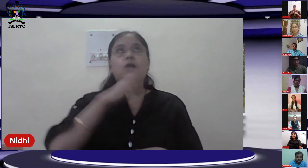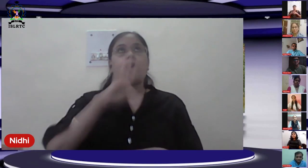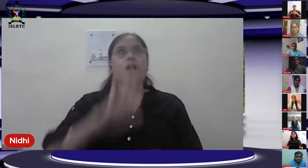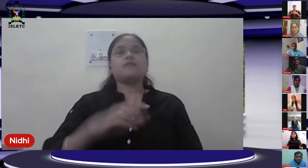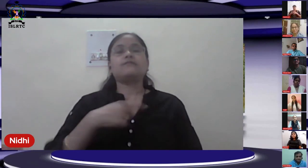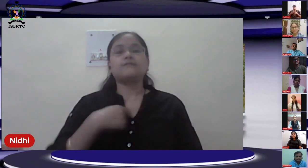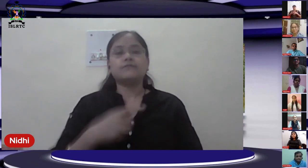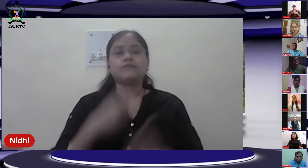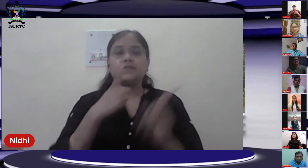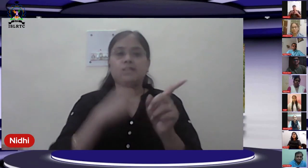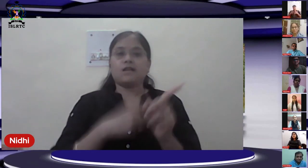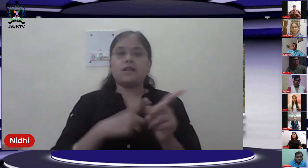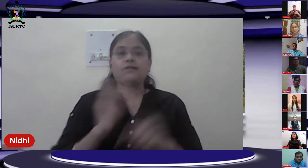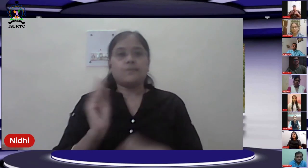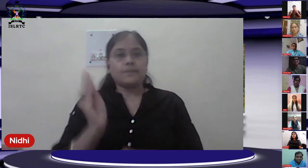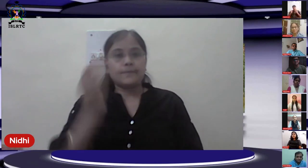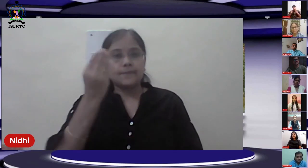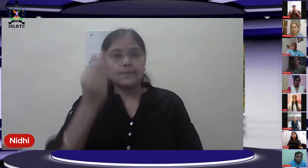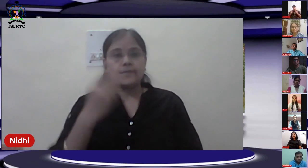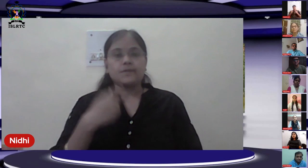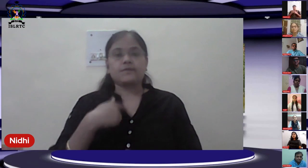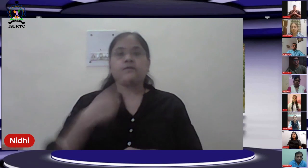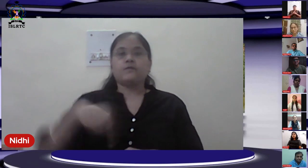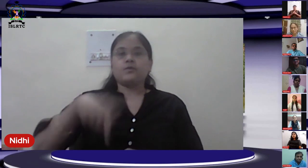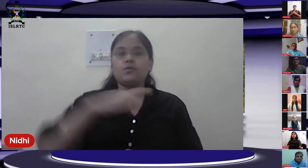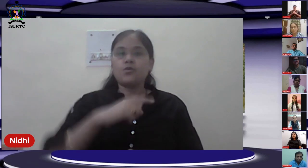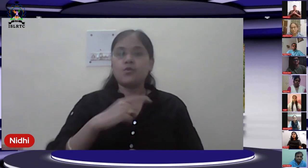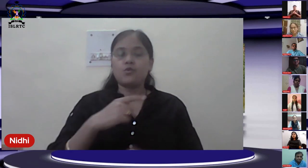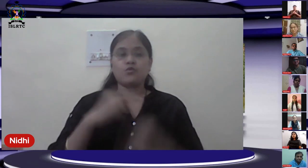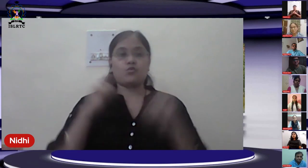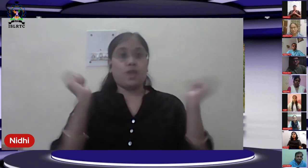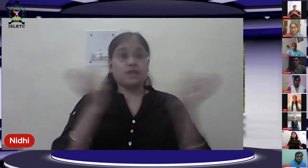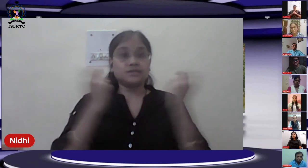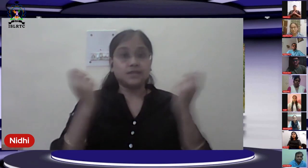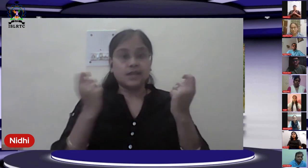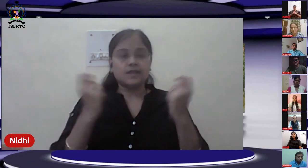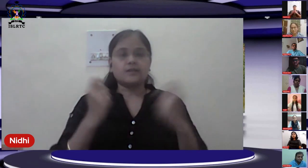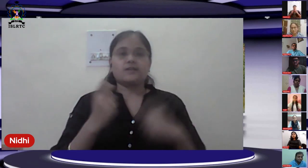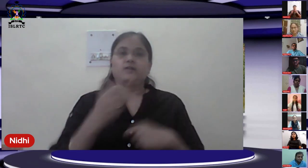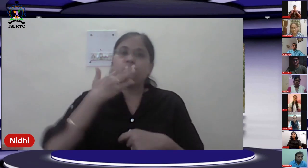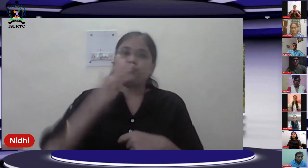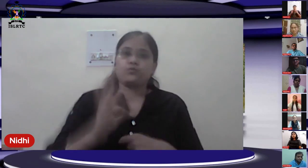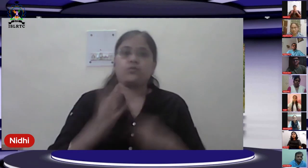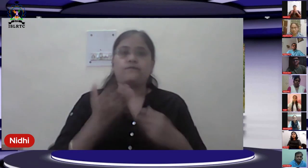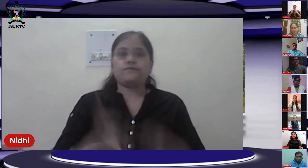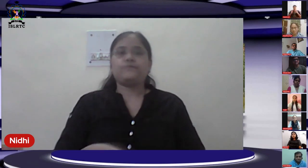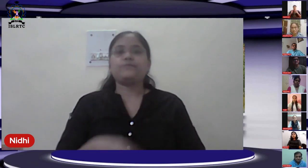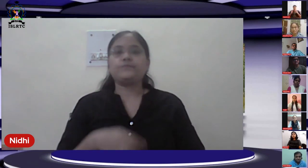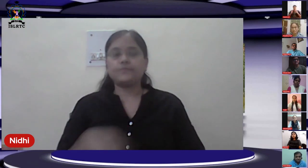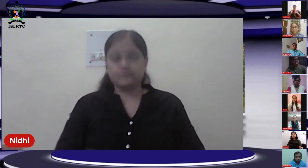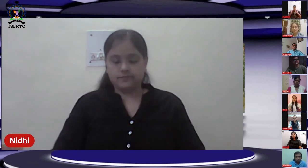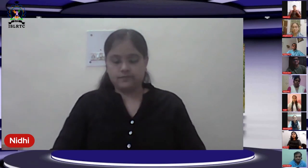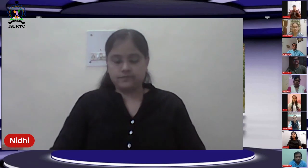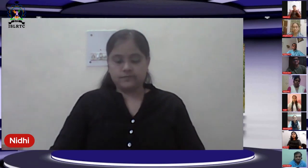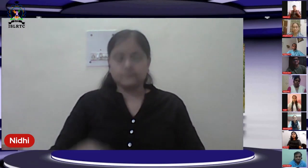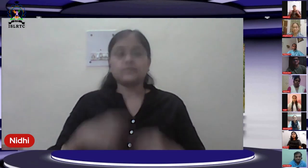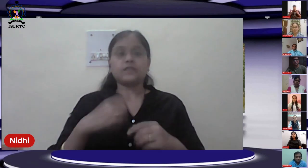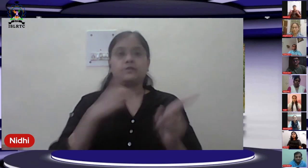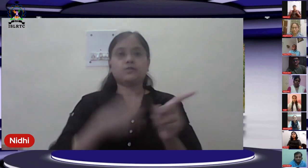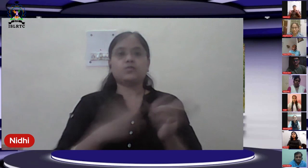आज का जो हमारा मनाना है वो सार्थक सिद्ध हो जाएगा। आज का ये योगा दिवस मनाना तभी सार्थक सिद्ध होगा